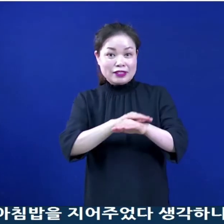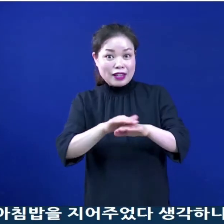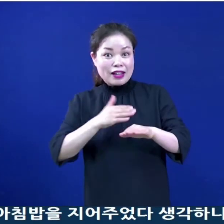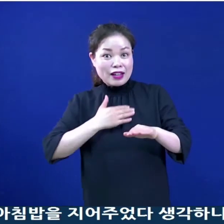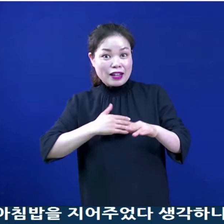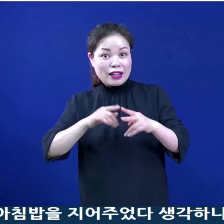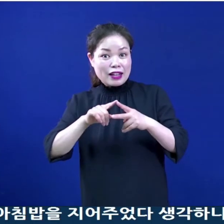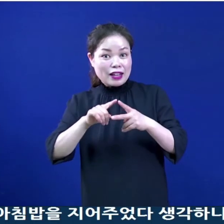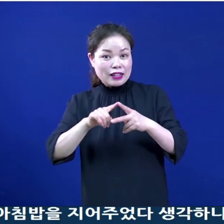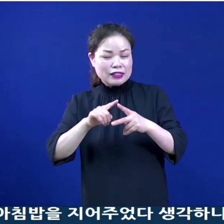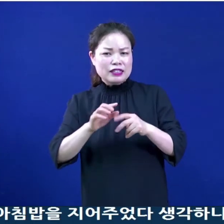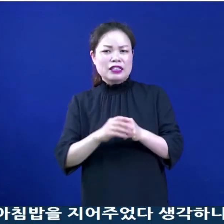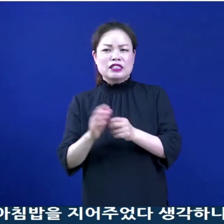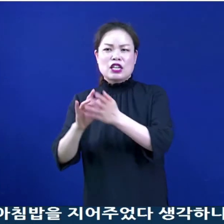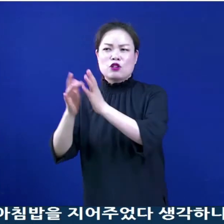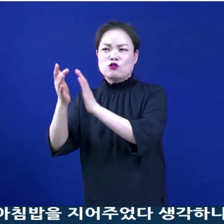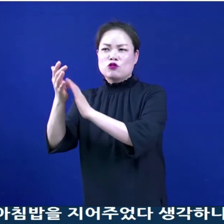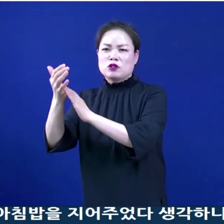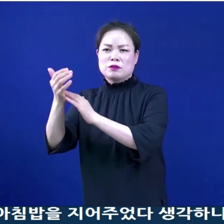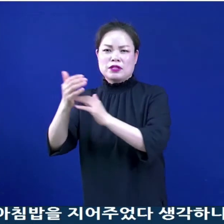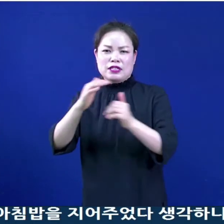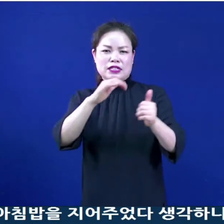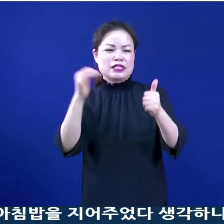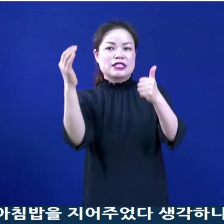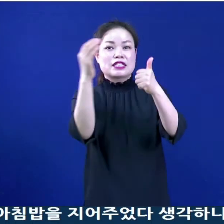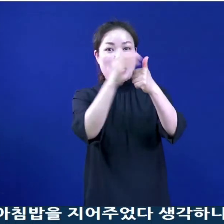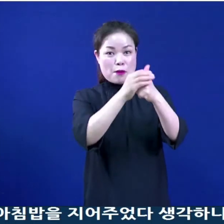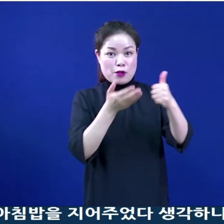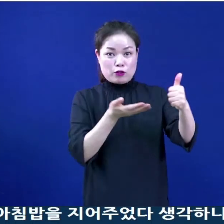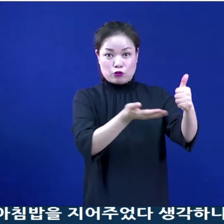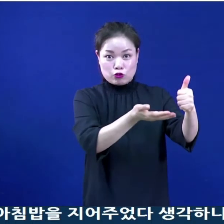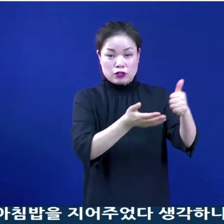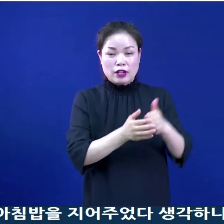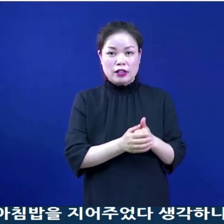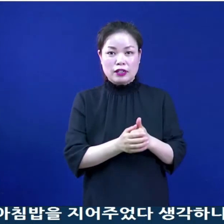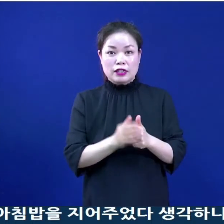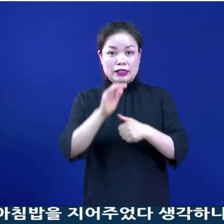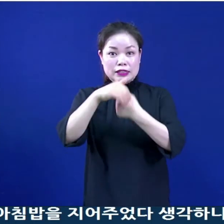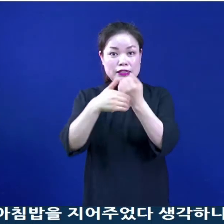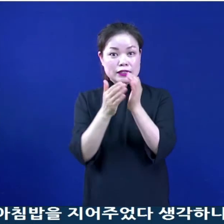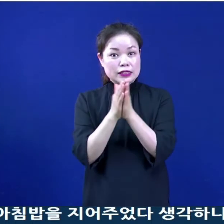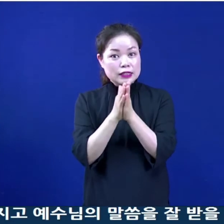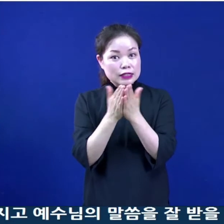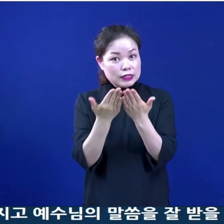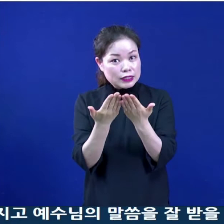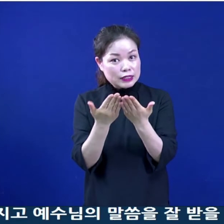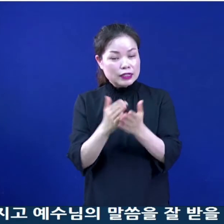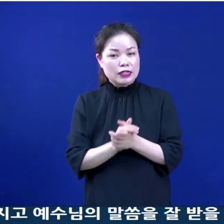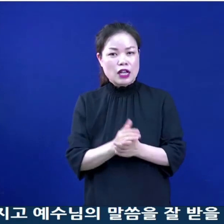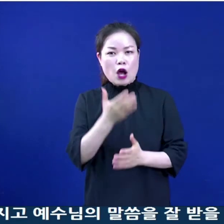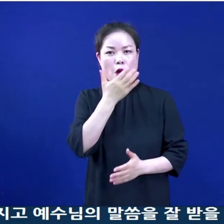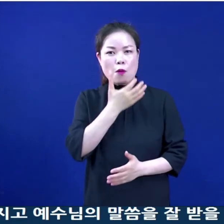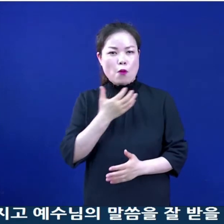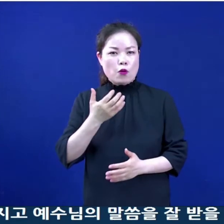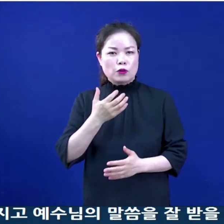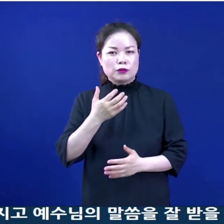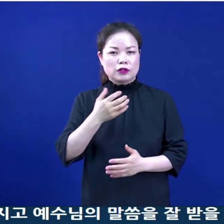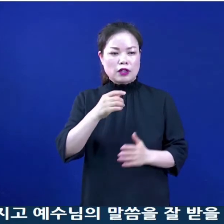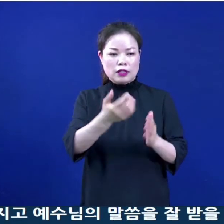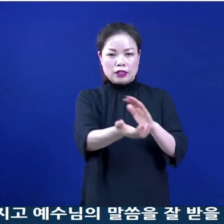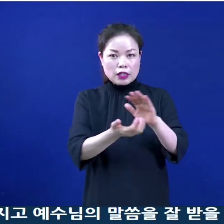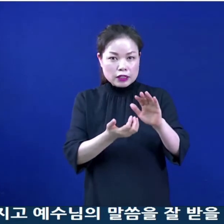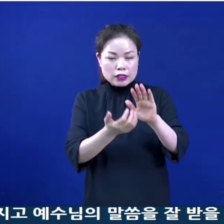대로 예수님에게 사명을 주시는 말씀입니다. 성경 복음서 앞부분에